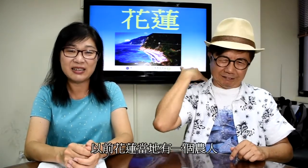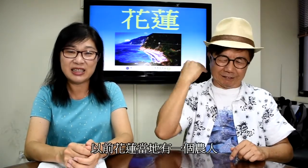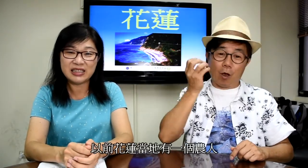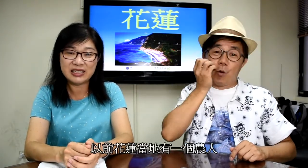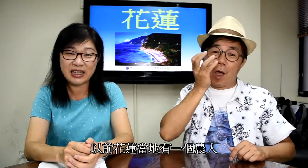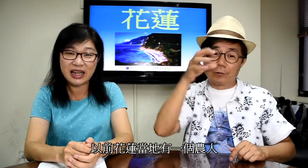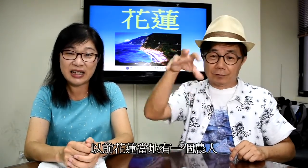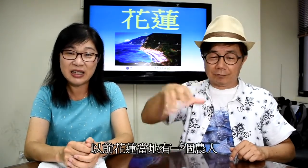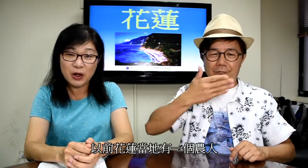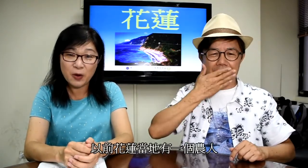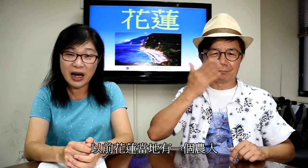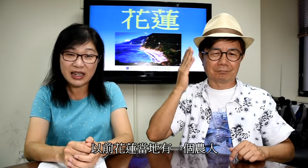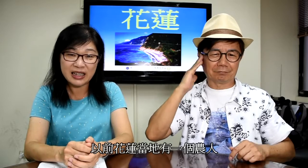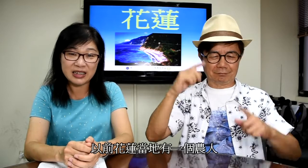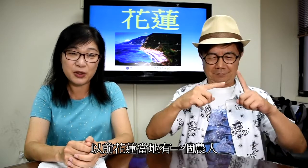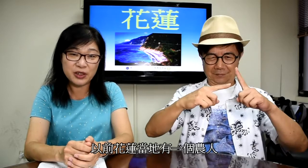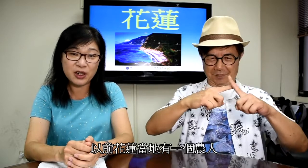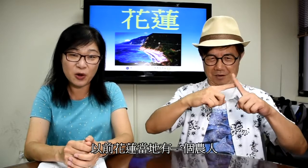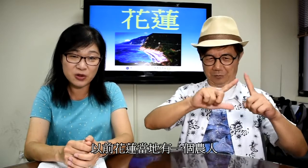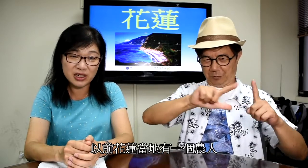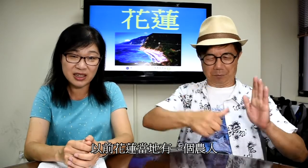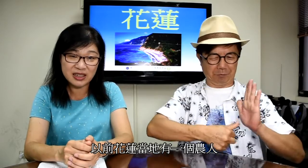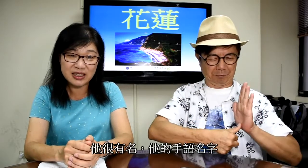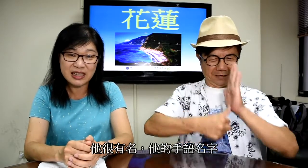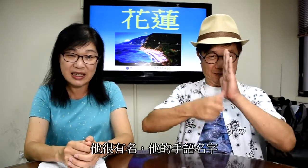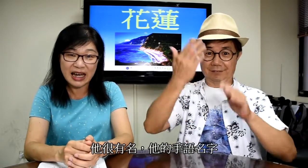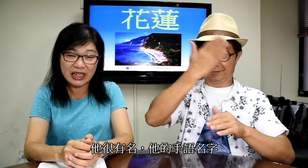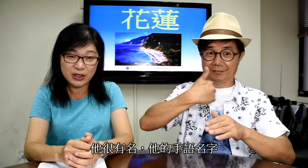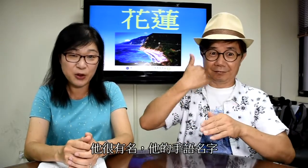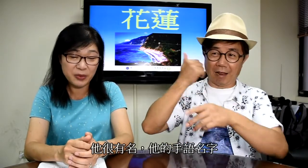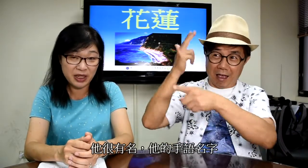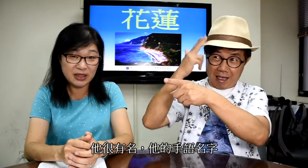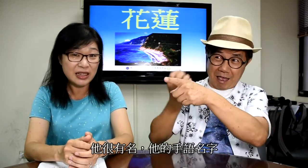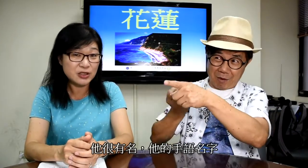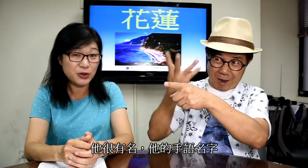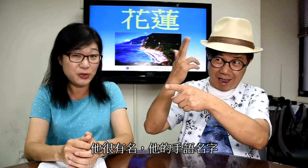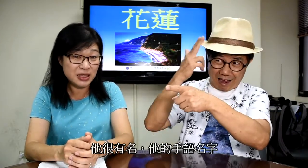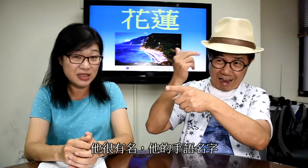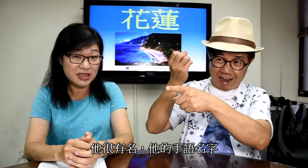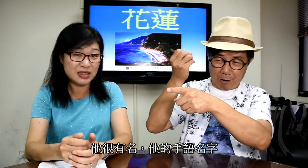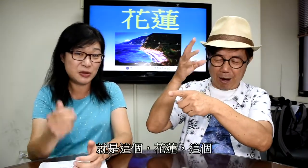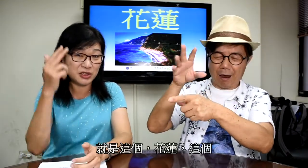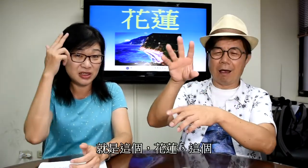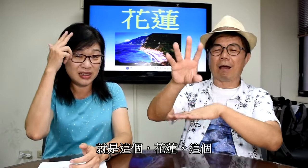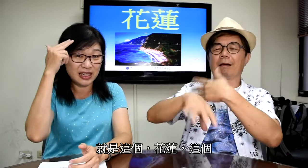以前花莲当地有一个龙人，他很有名，他的手语名字就是这个